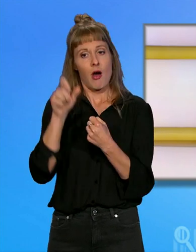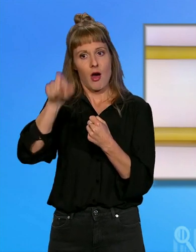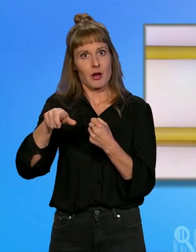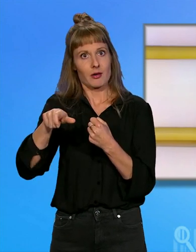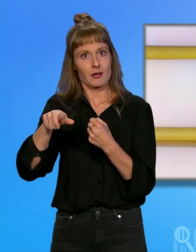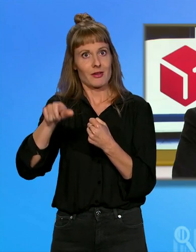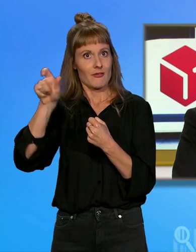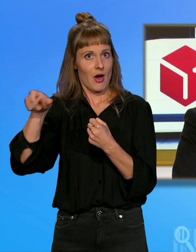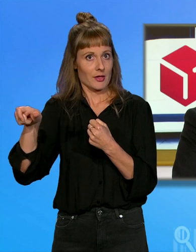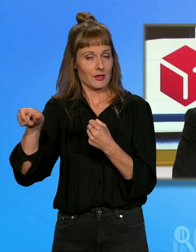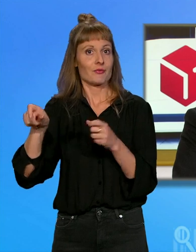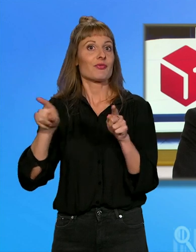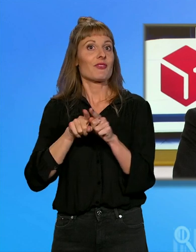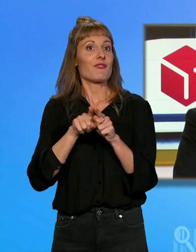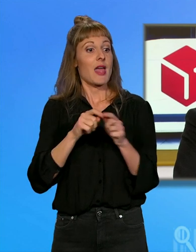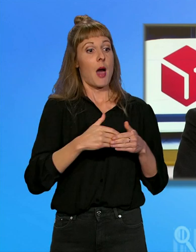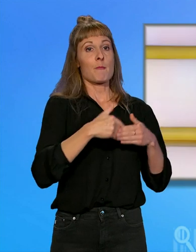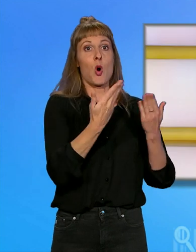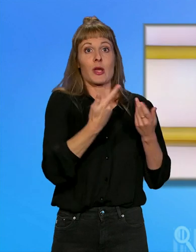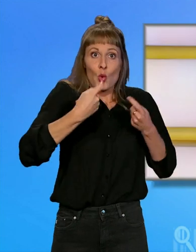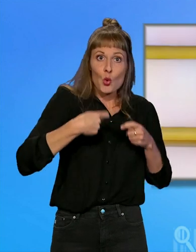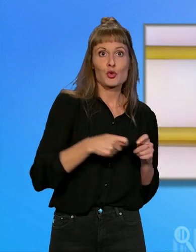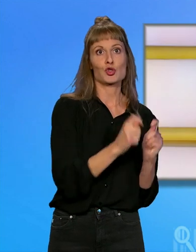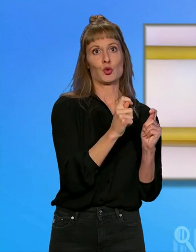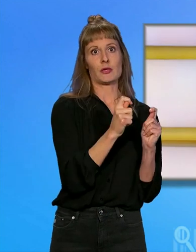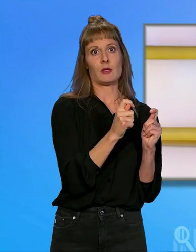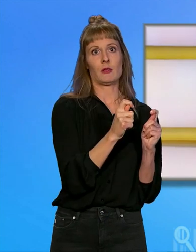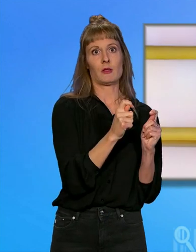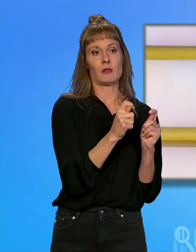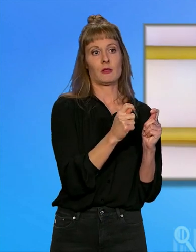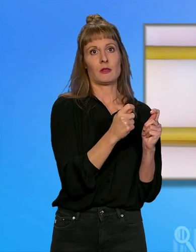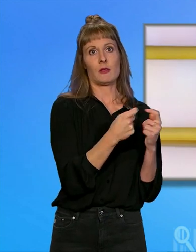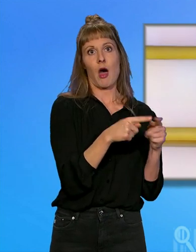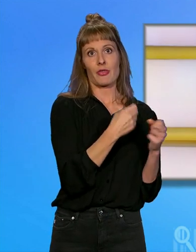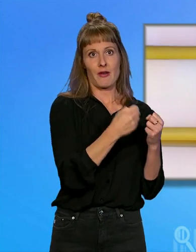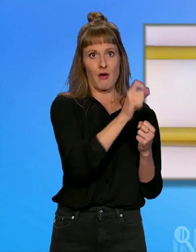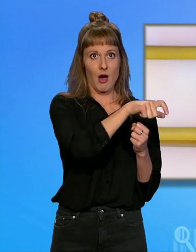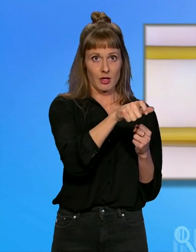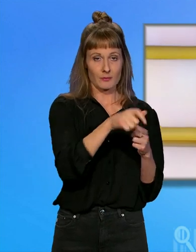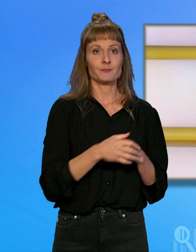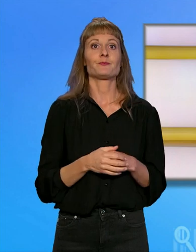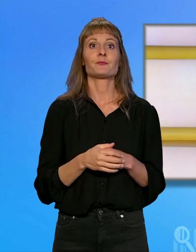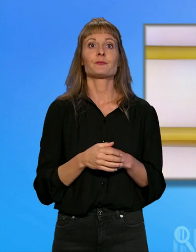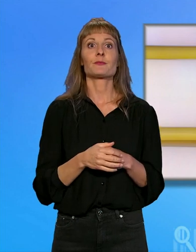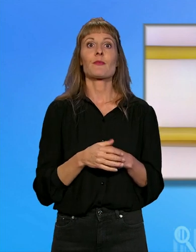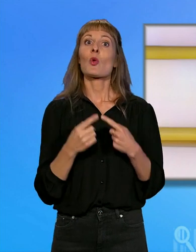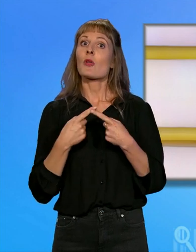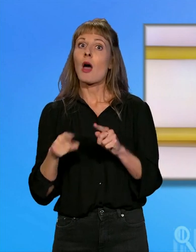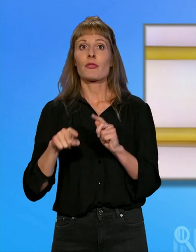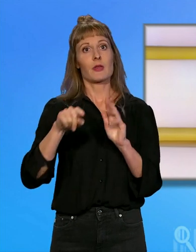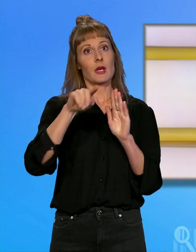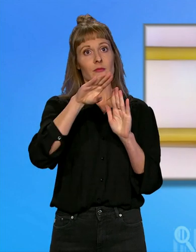auch entlasten, die am Morgen überlastet sind. Ja. Und das andere Dokument, das sind die Pausen, die der